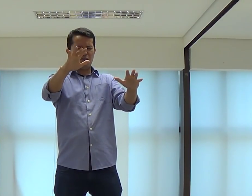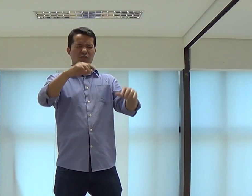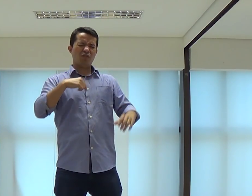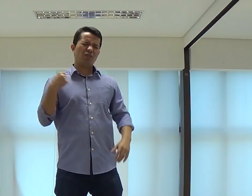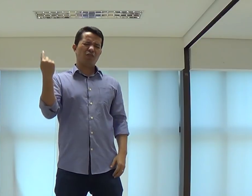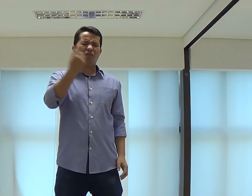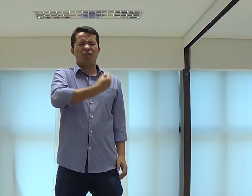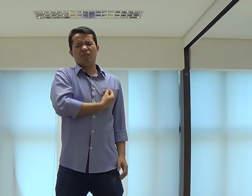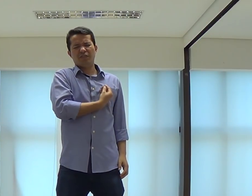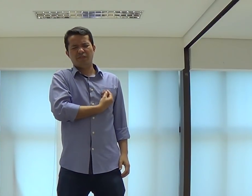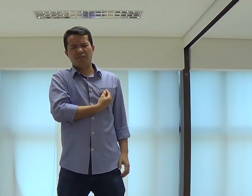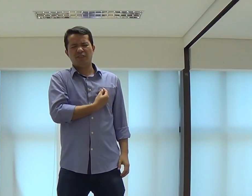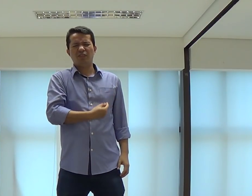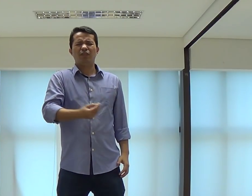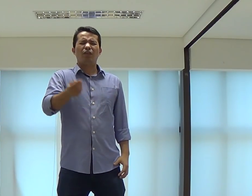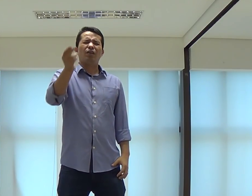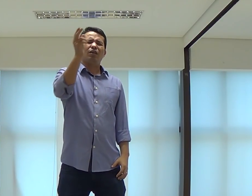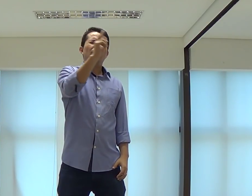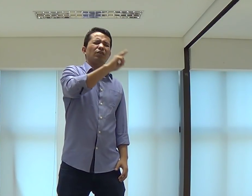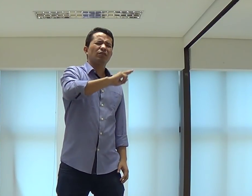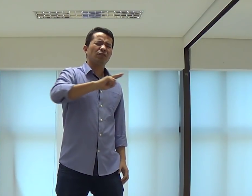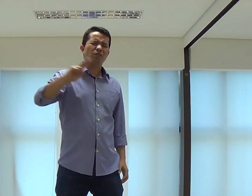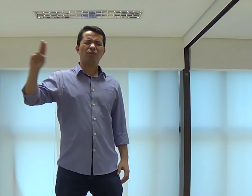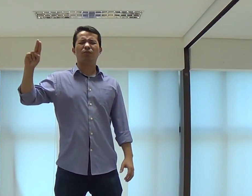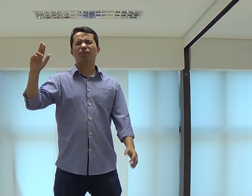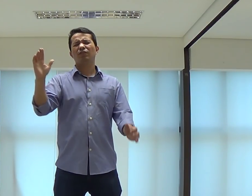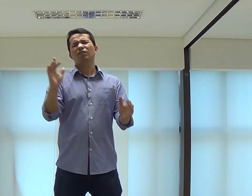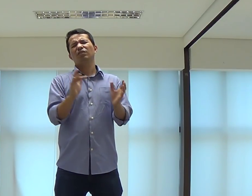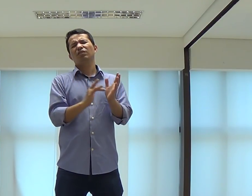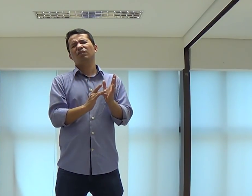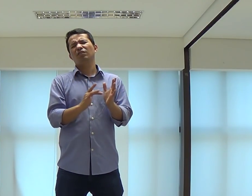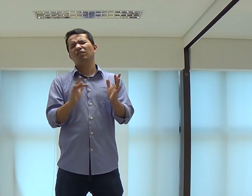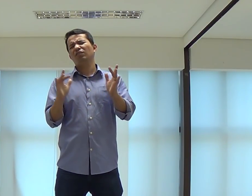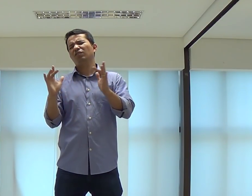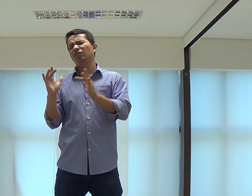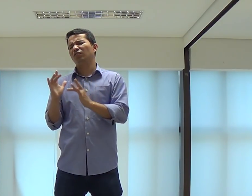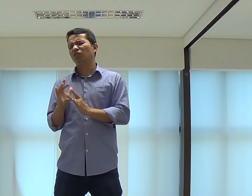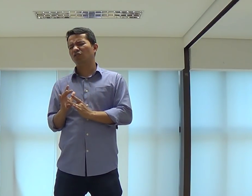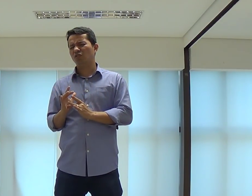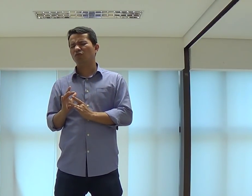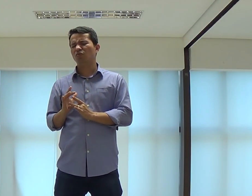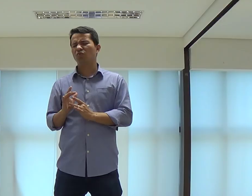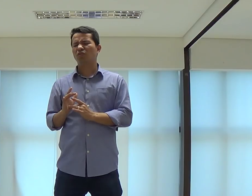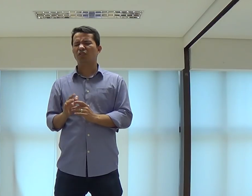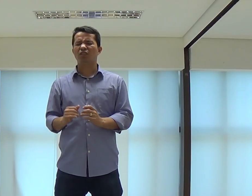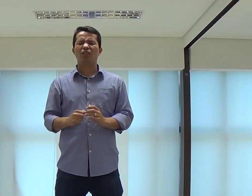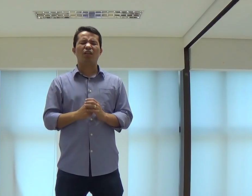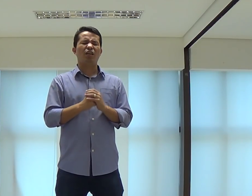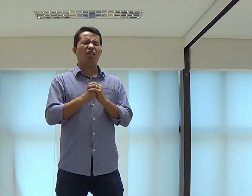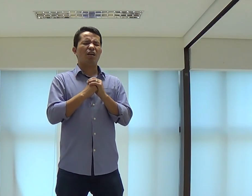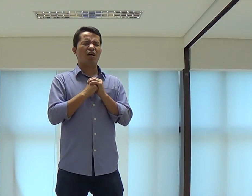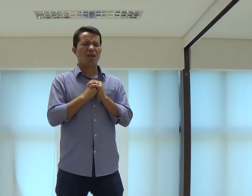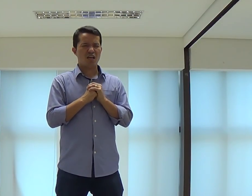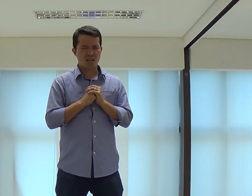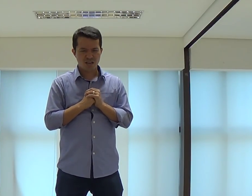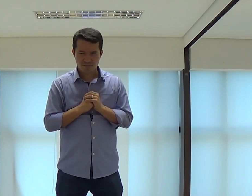abençoado, cada um aqui, as nossas vidas, em nome de Jesus. Amém.